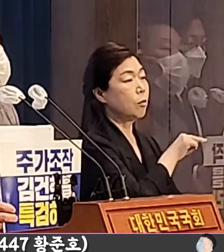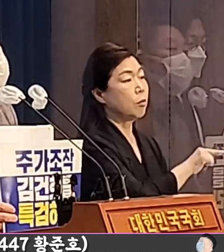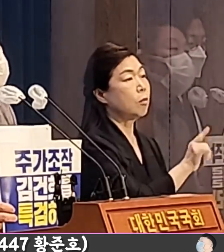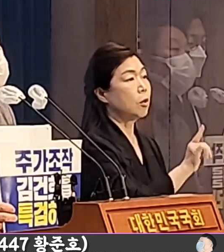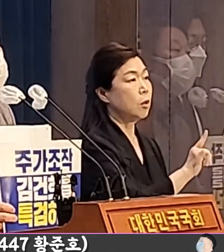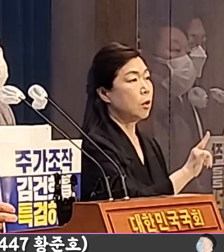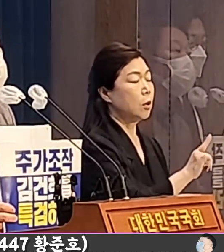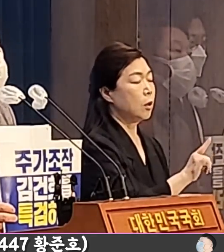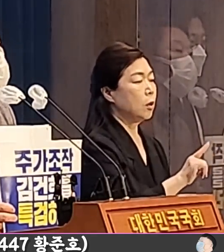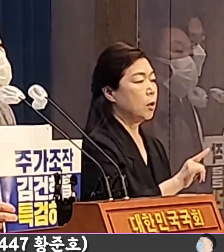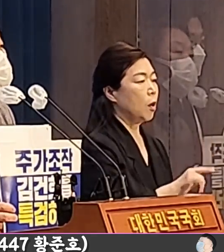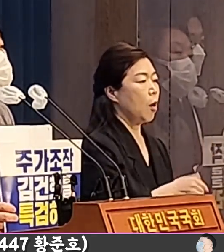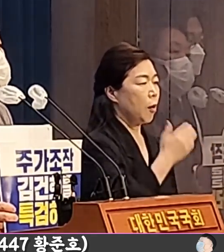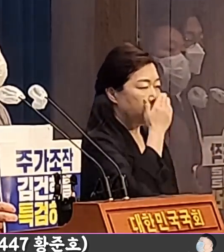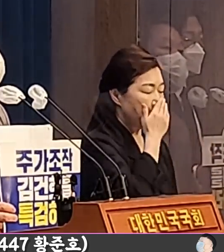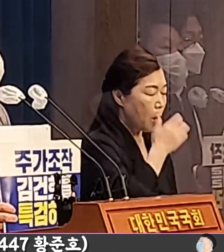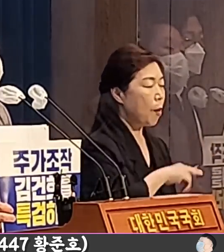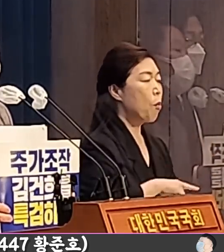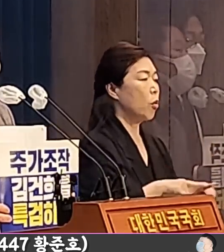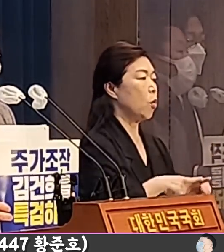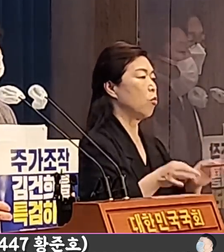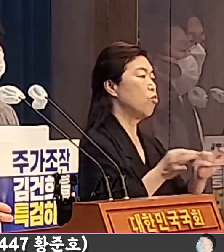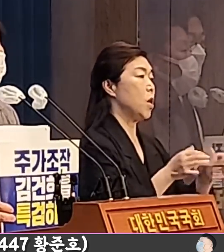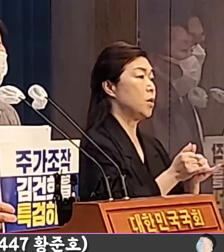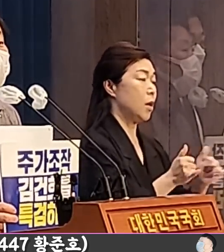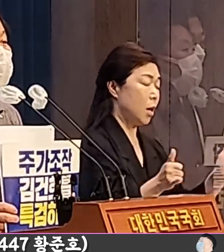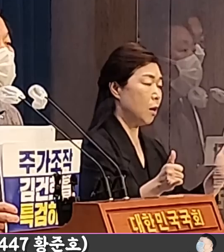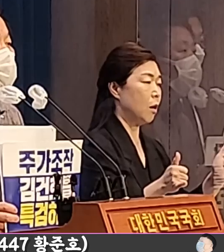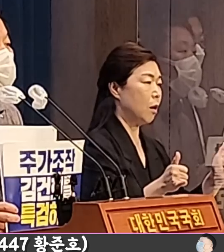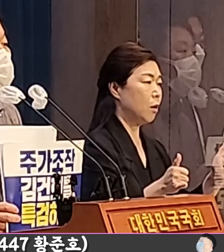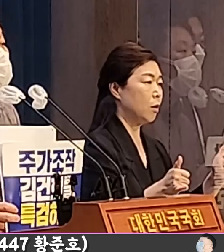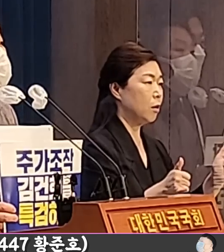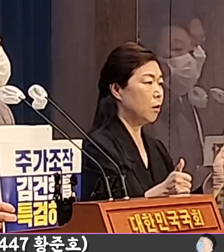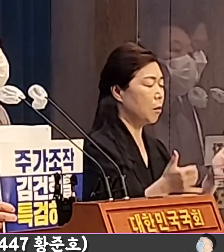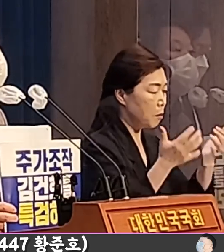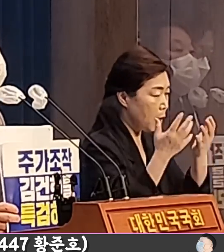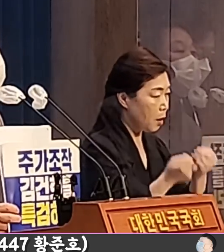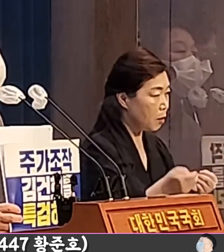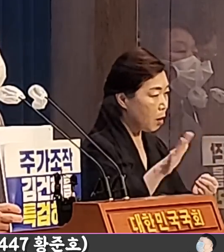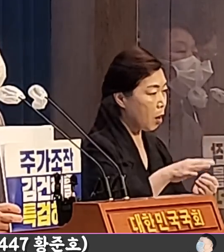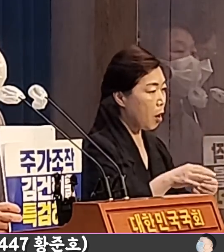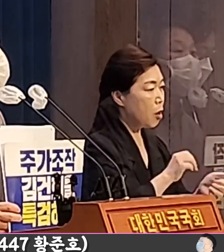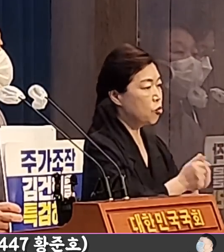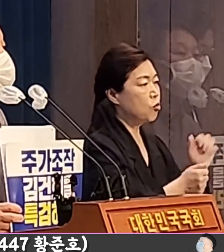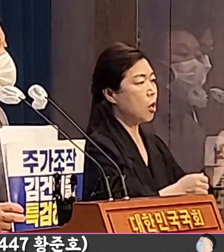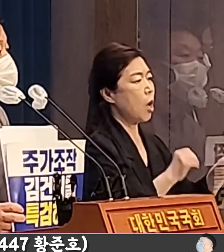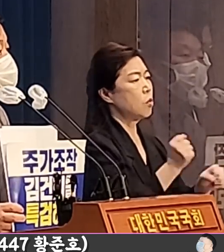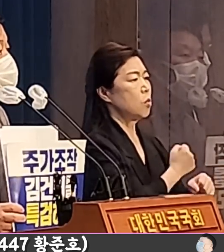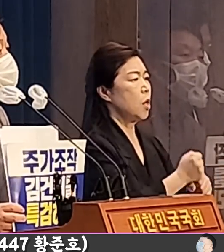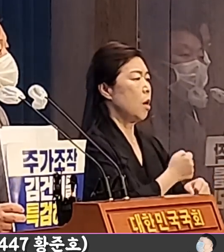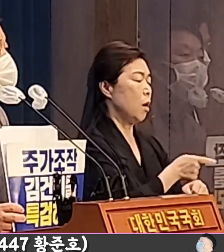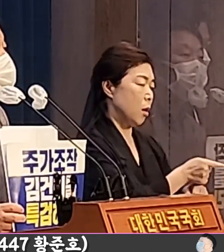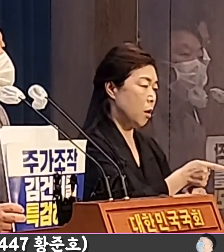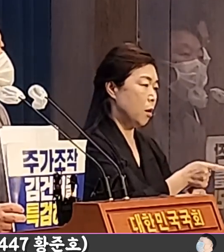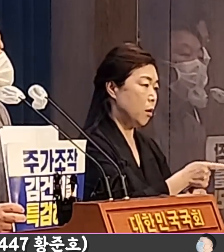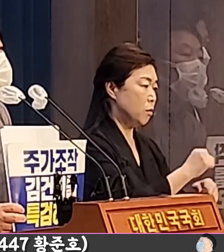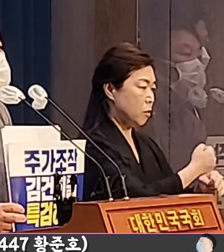우리 개미 투자자들, 일반 국민 투자자들을 울리는 범죄가 무엇입니까? 그게 주가 조작 작전세력들